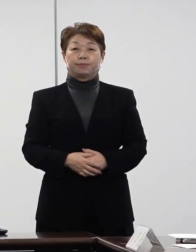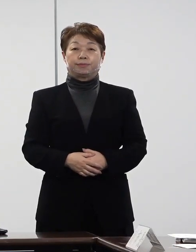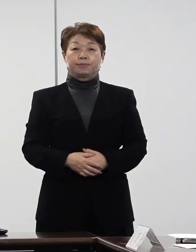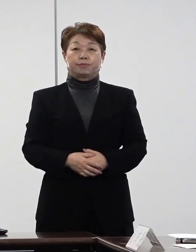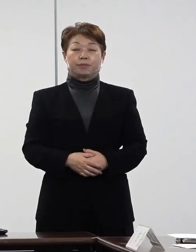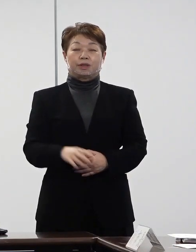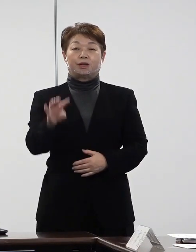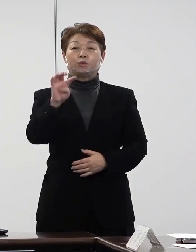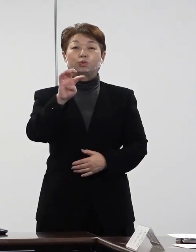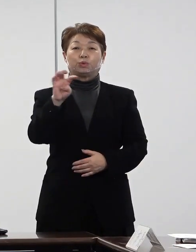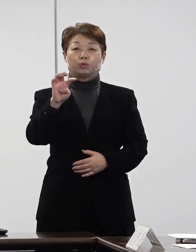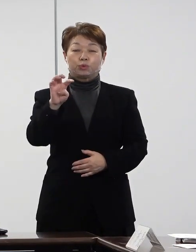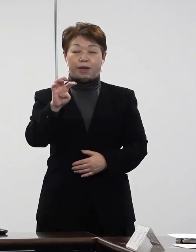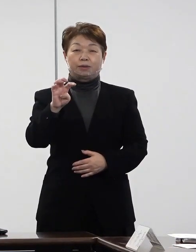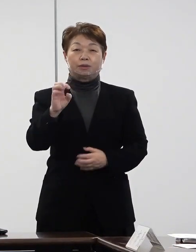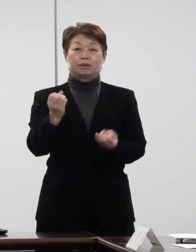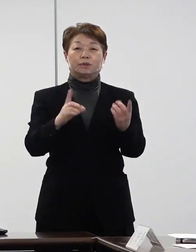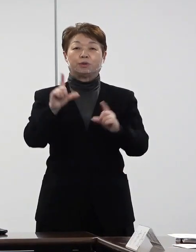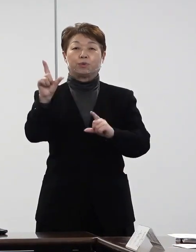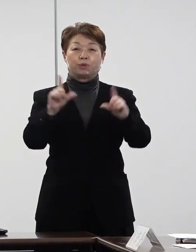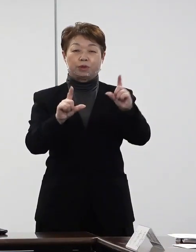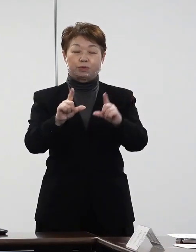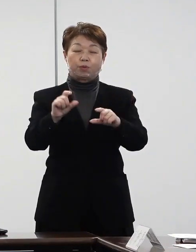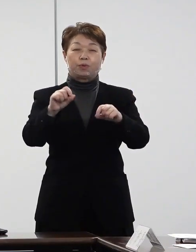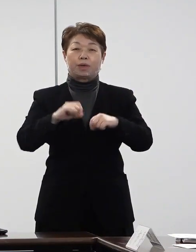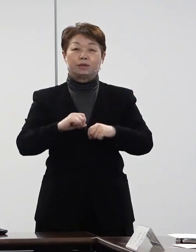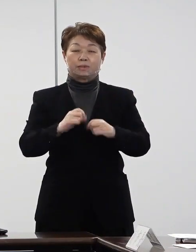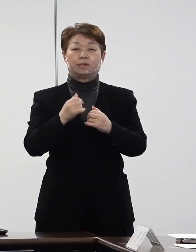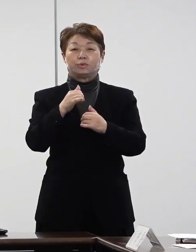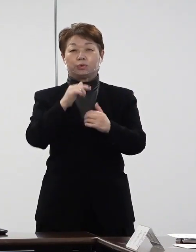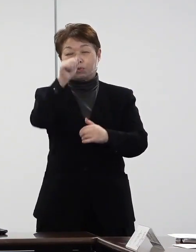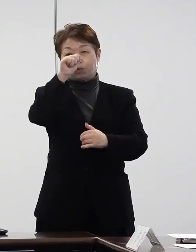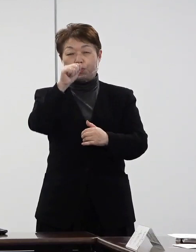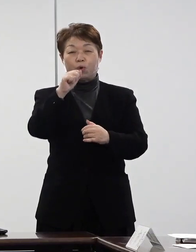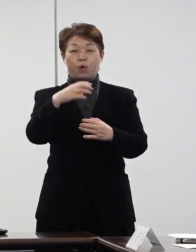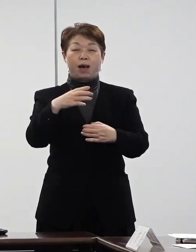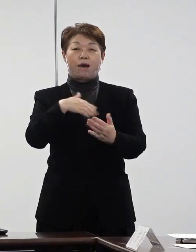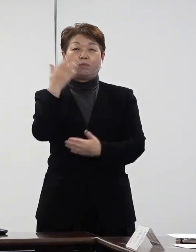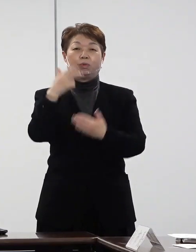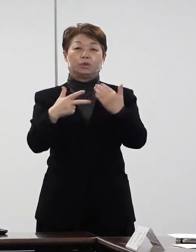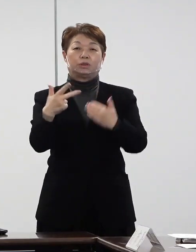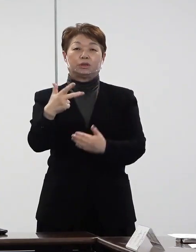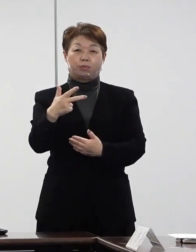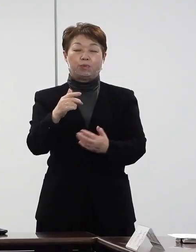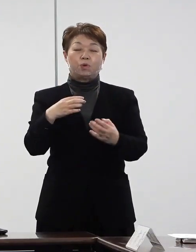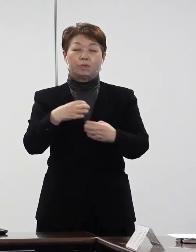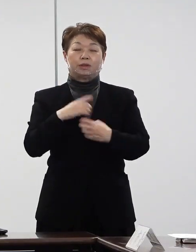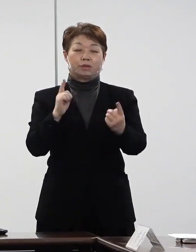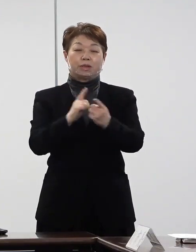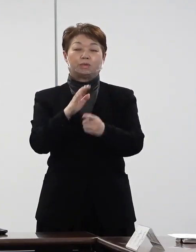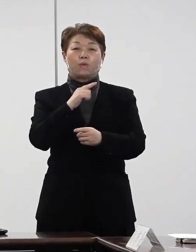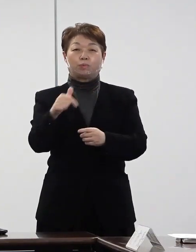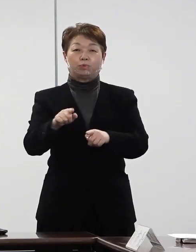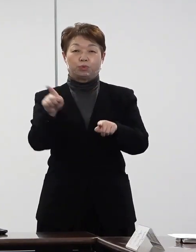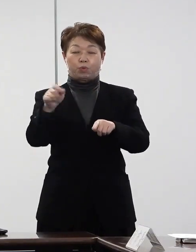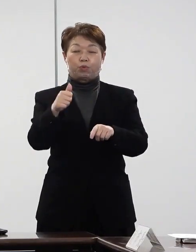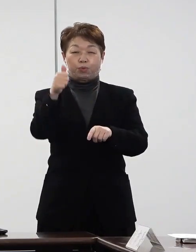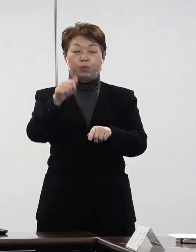はい、第40回新型コロナウイルス感染症にかかる青森市危機対策本部、本部長指示として申し上げます